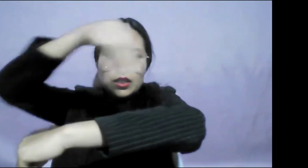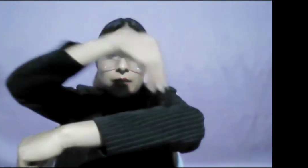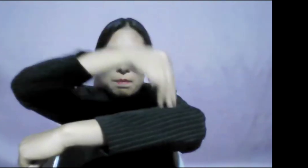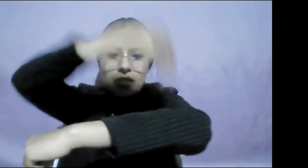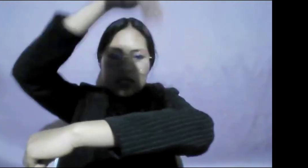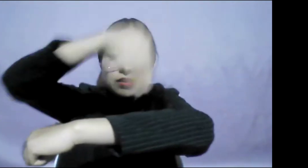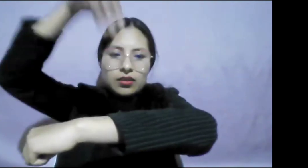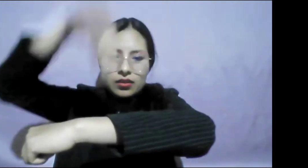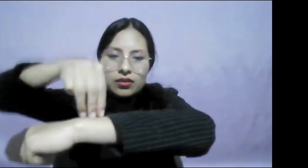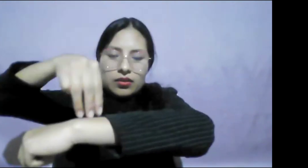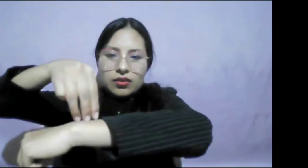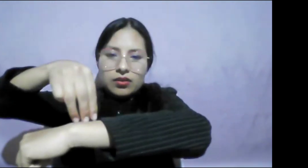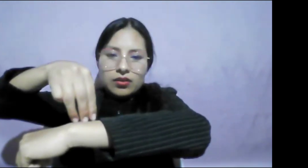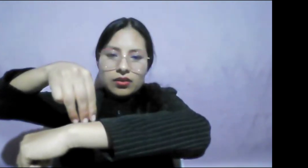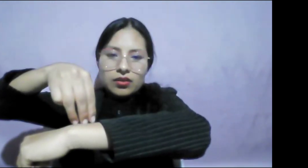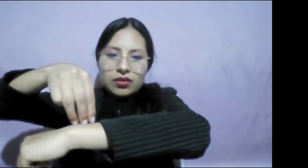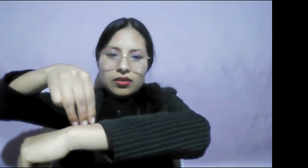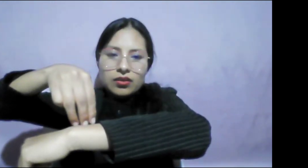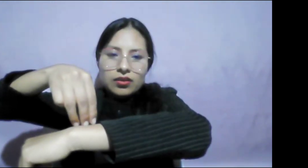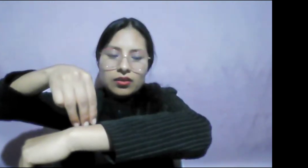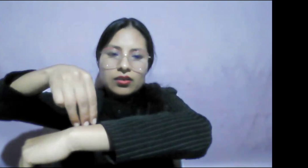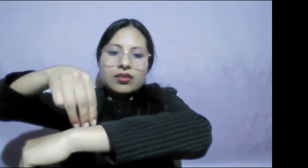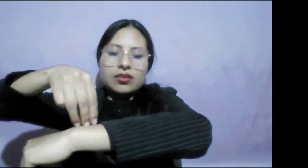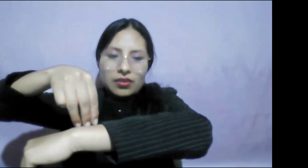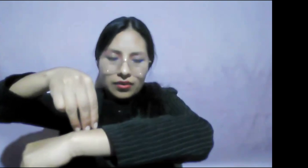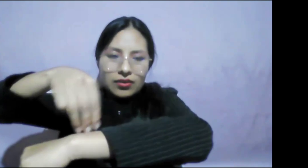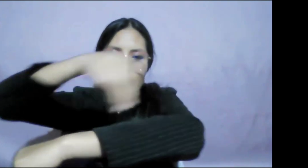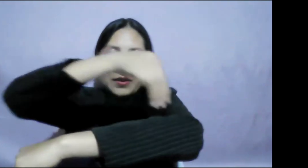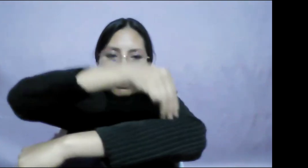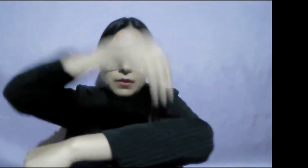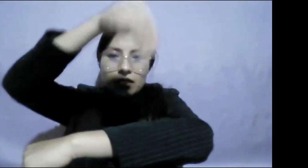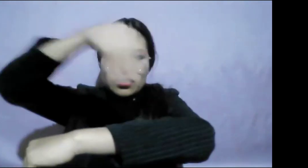la letra m en forma de cerro